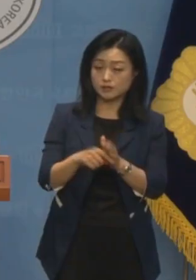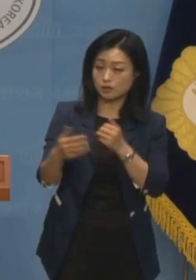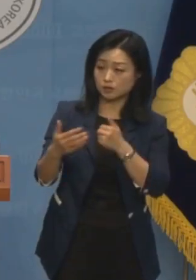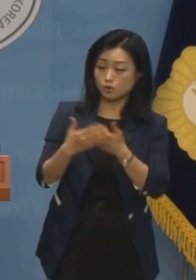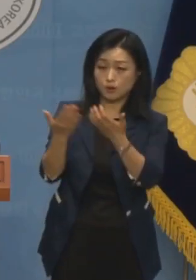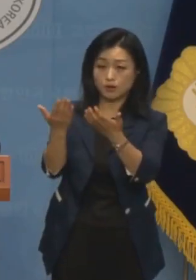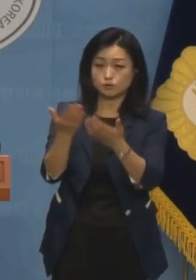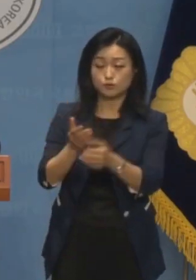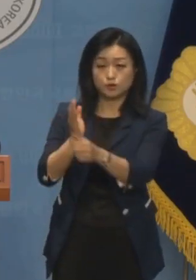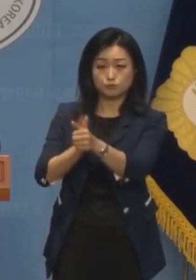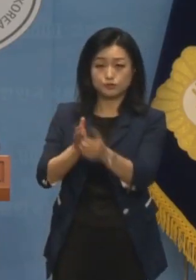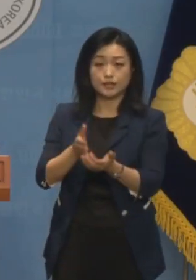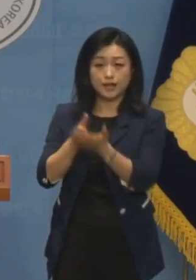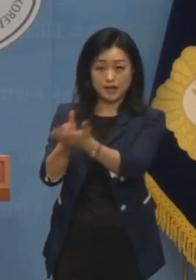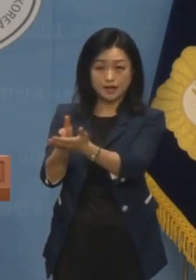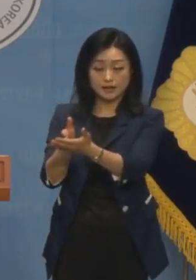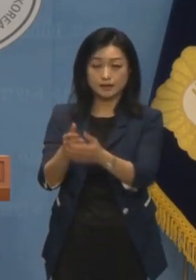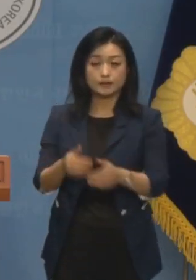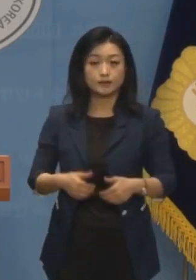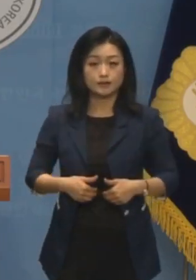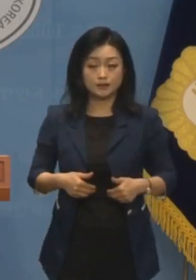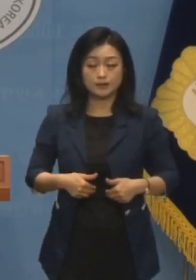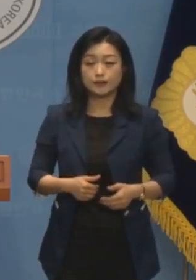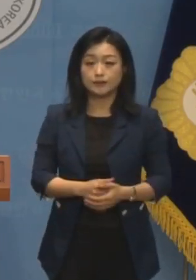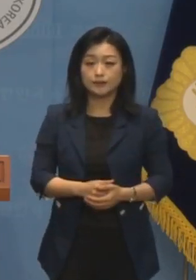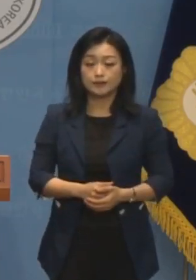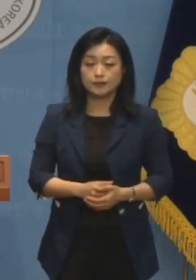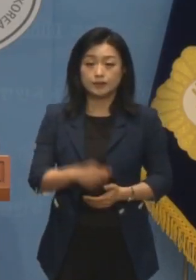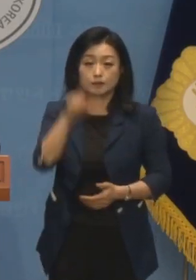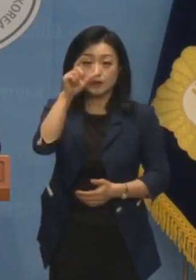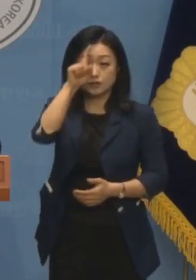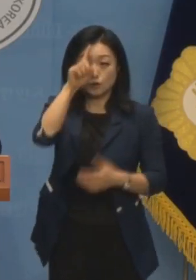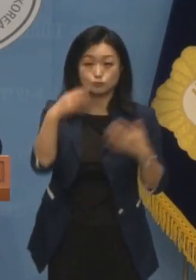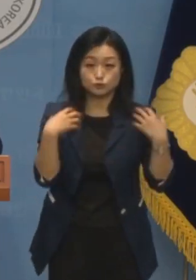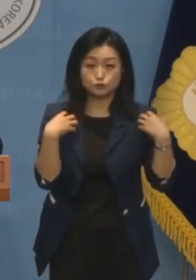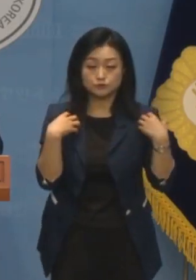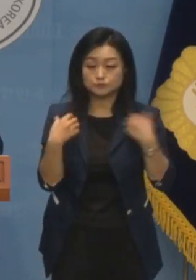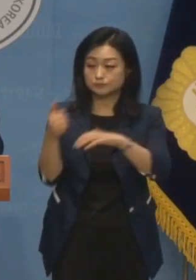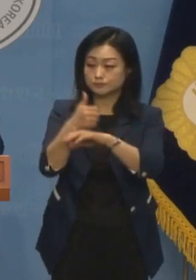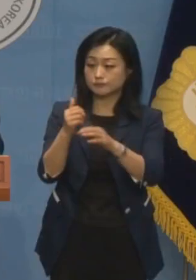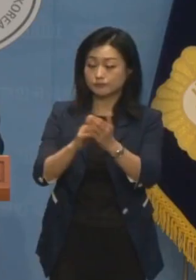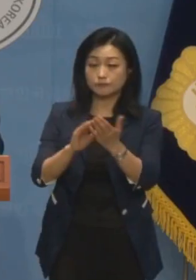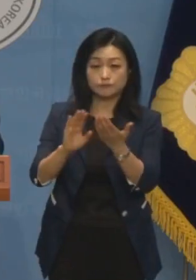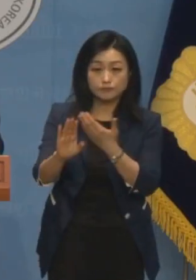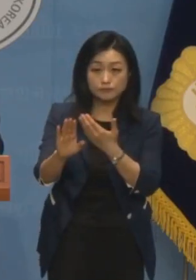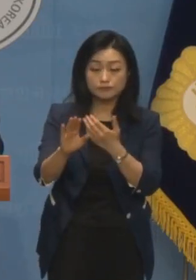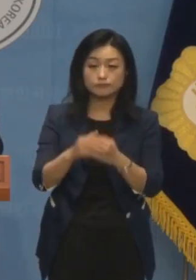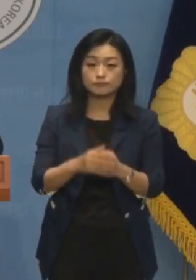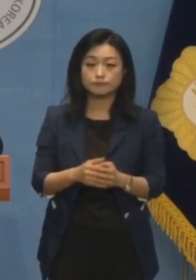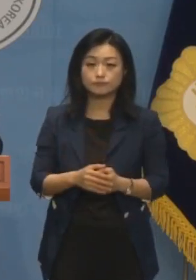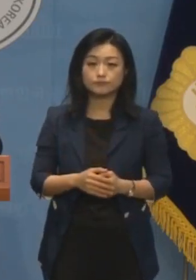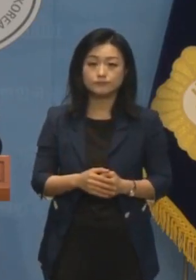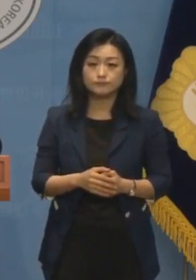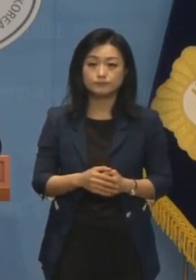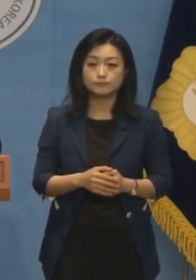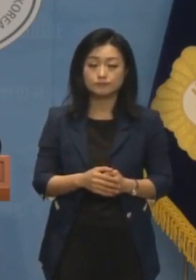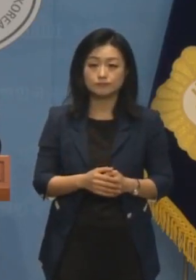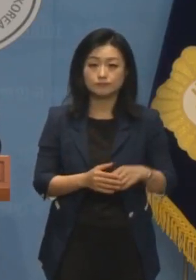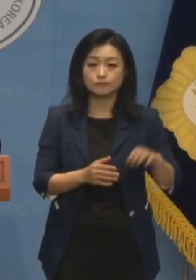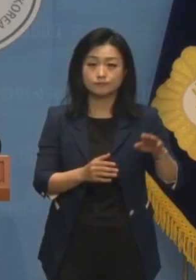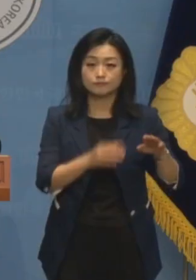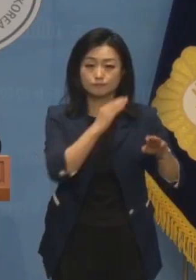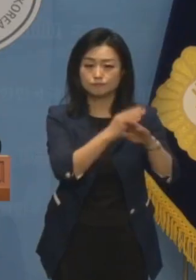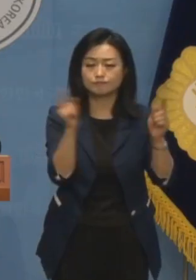최선의 노력을 하도록 요구해야 합니다. 바이든 정부는 집권 후 단 한 차례의 북미 대화도 성사시키지